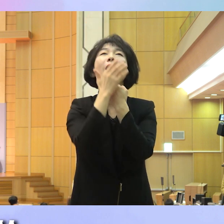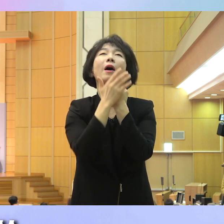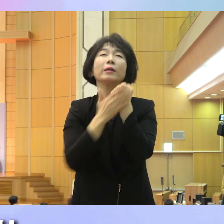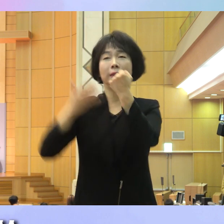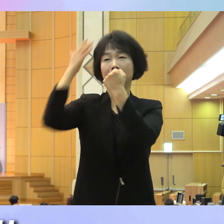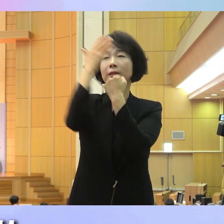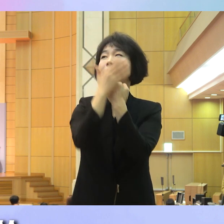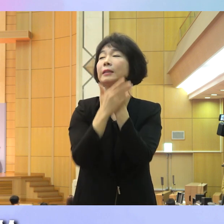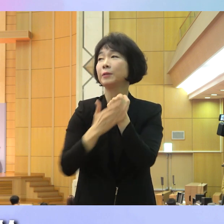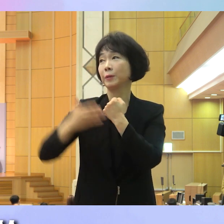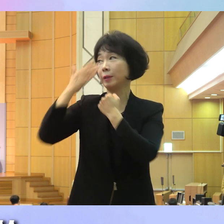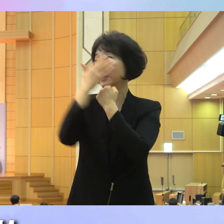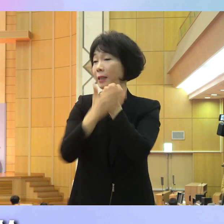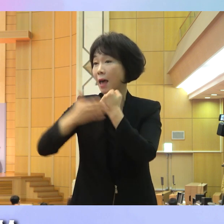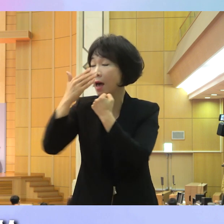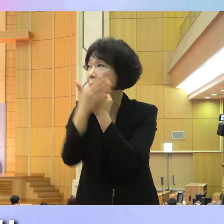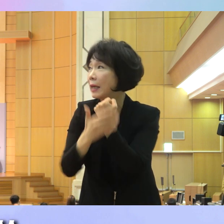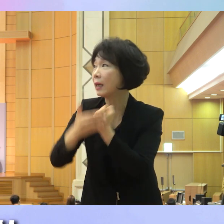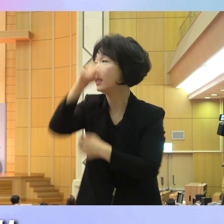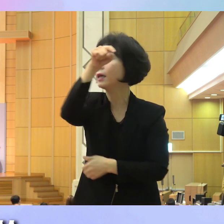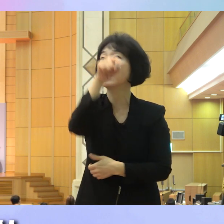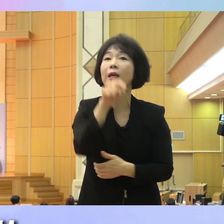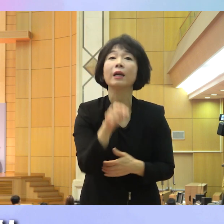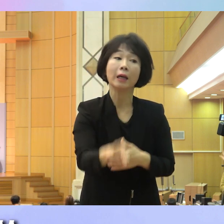주의 은혜